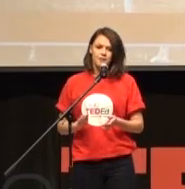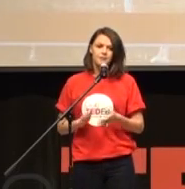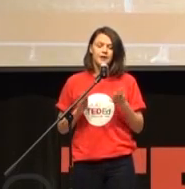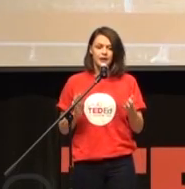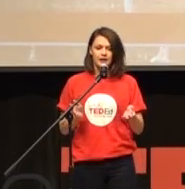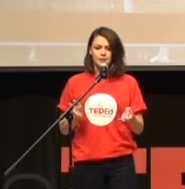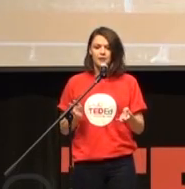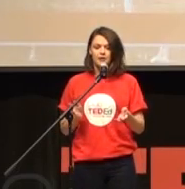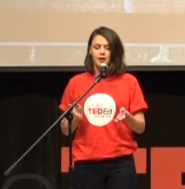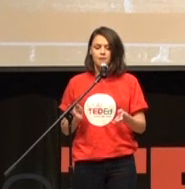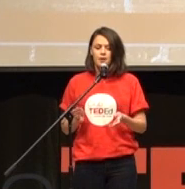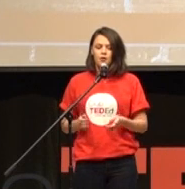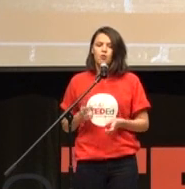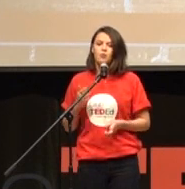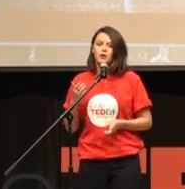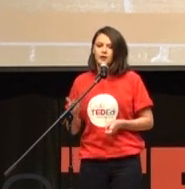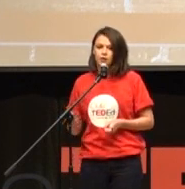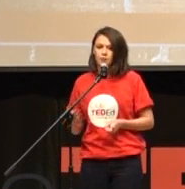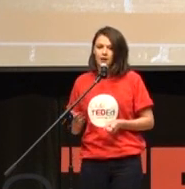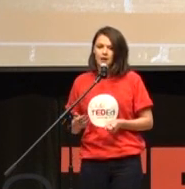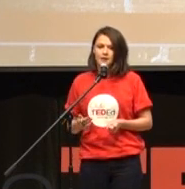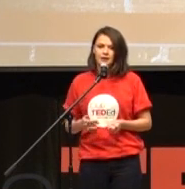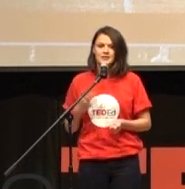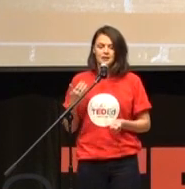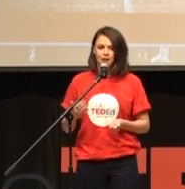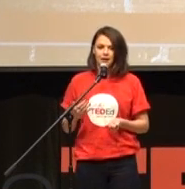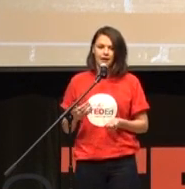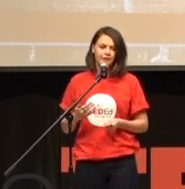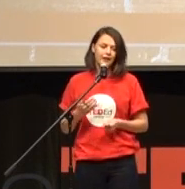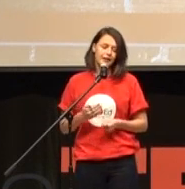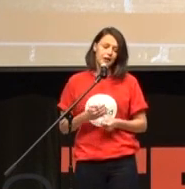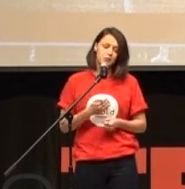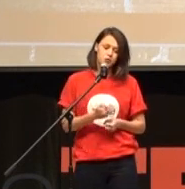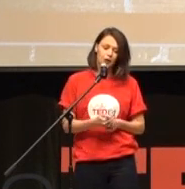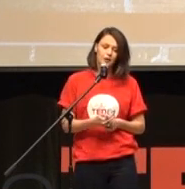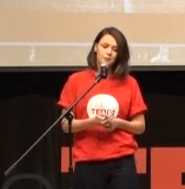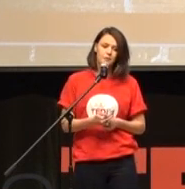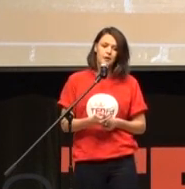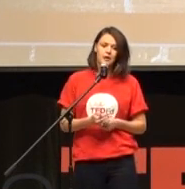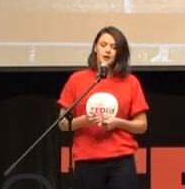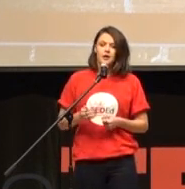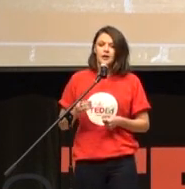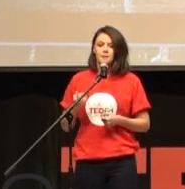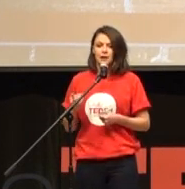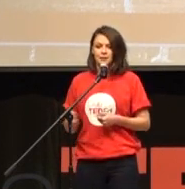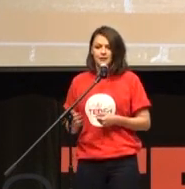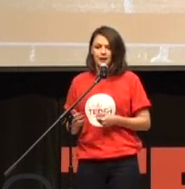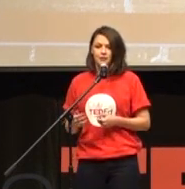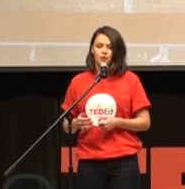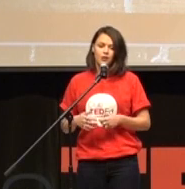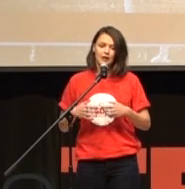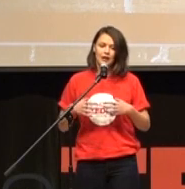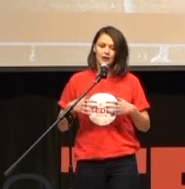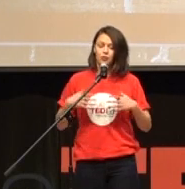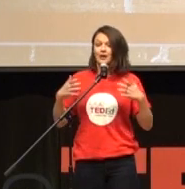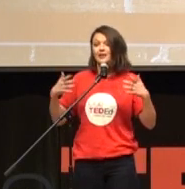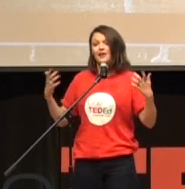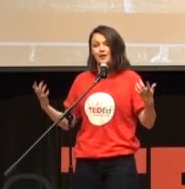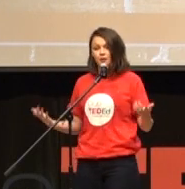técnicamente como el idioma que se vale del canal visual implementando la totalidad del